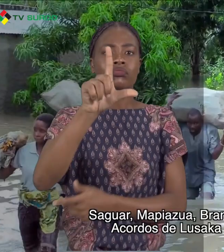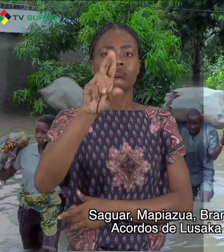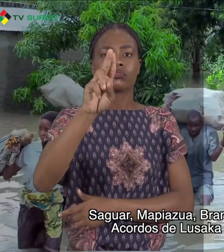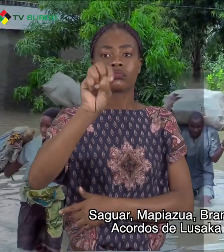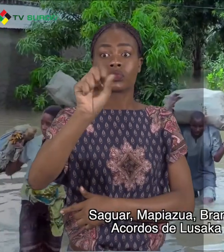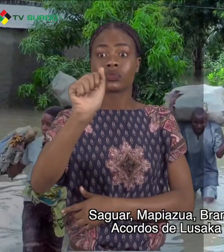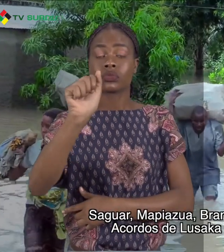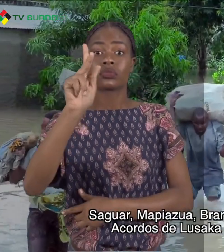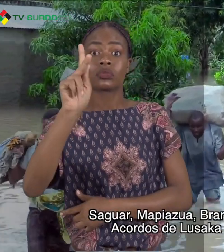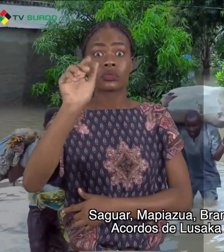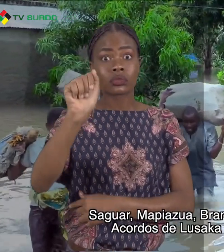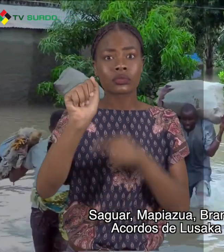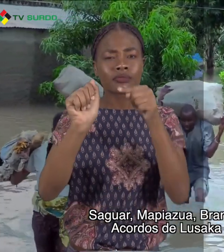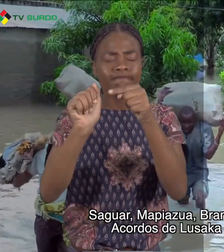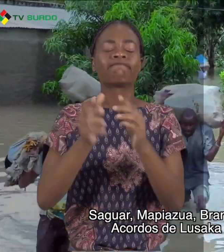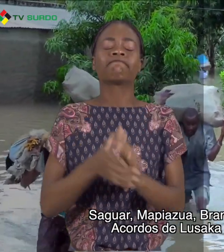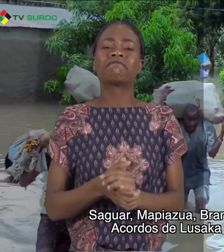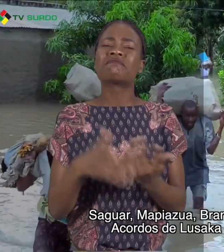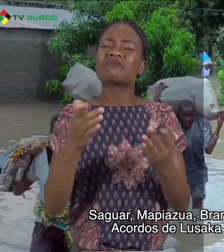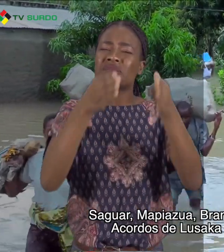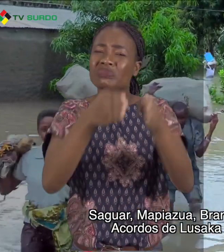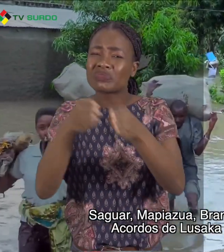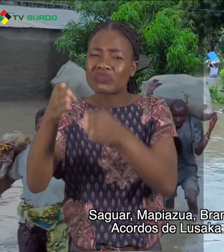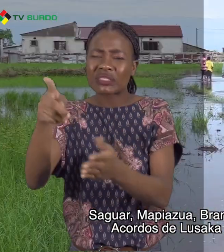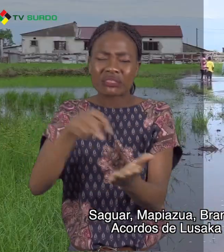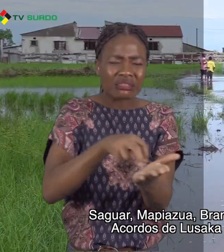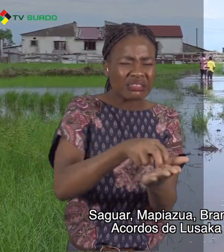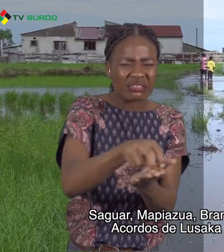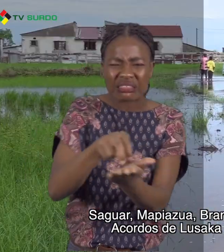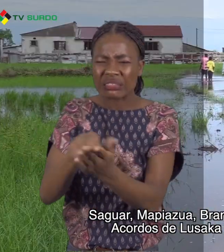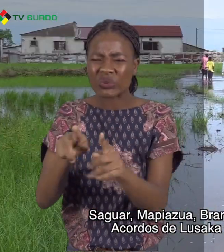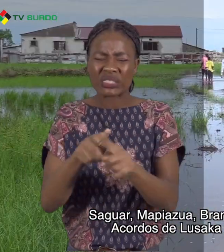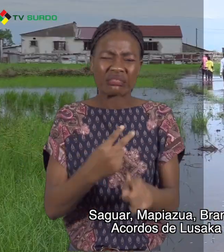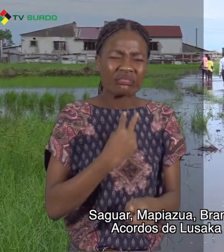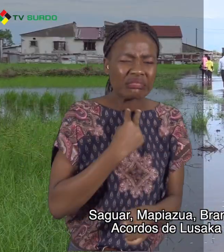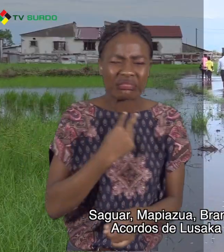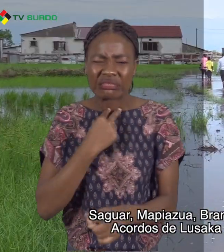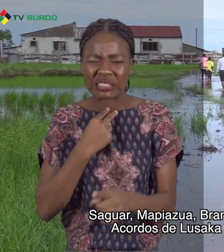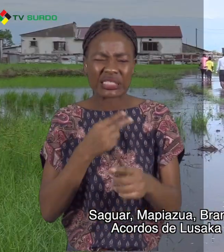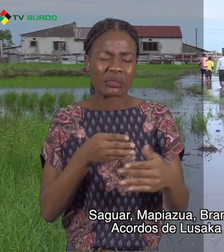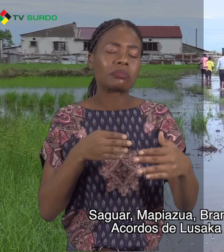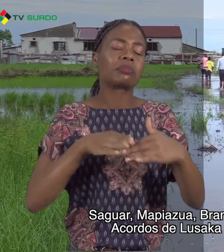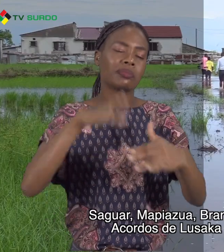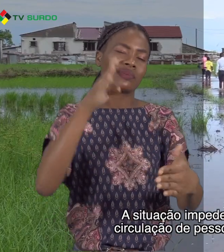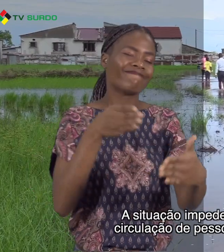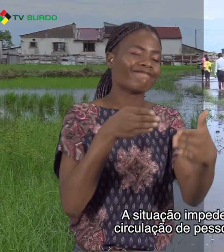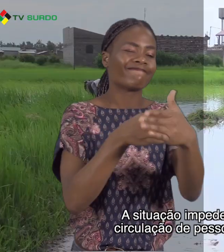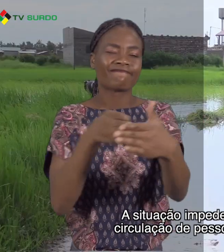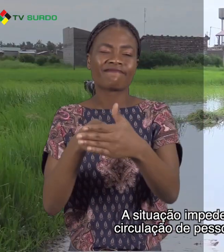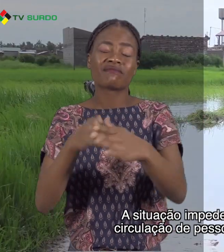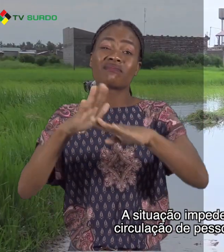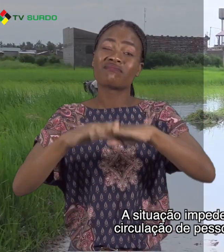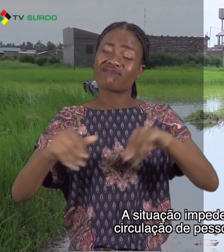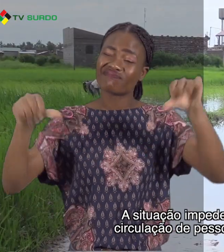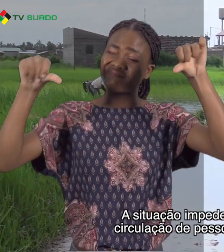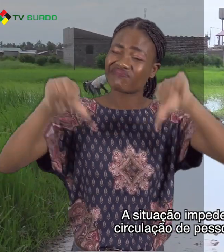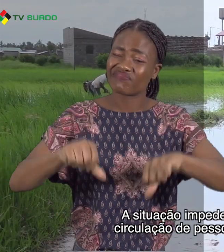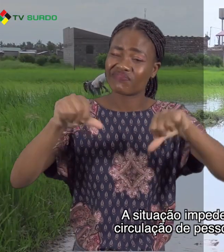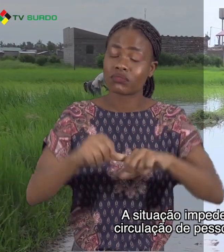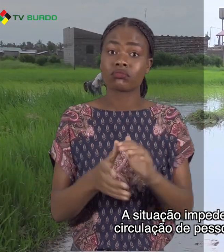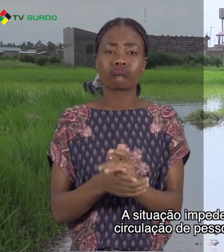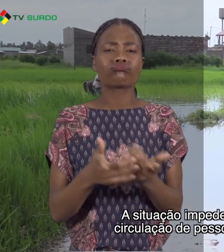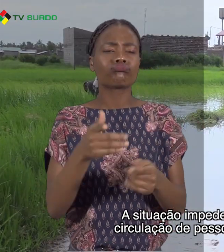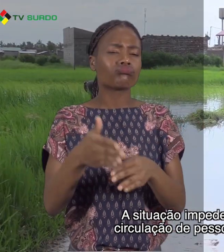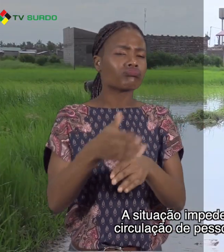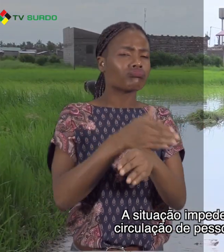Saguar, Mapiazua, Brandão, Manhãua, Acordos de Lusaca e Mikatuno. A situação impede a